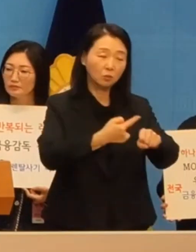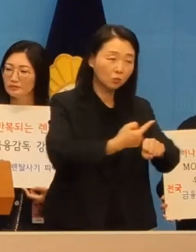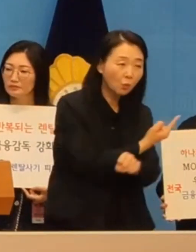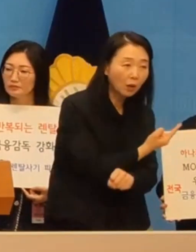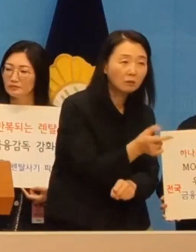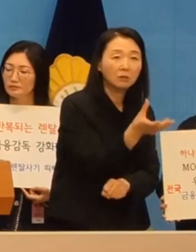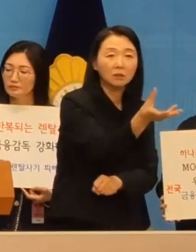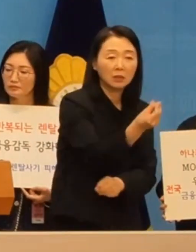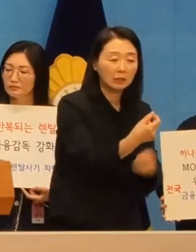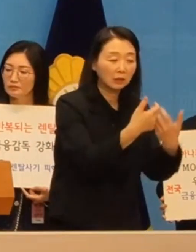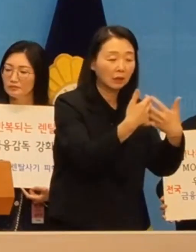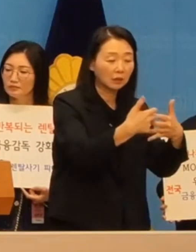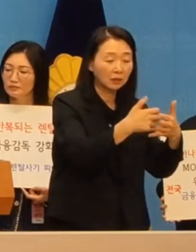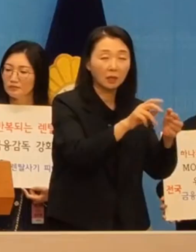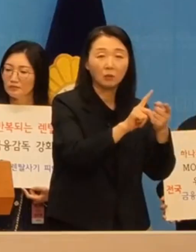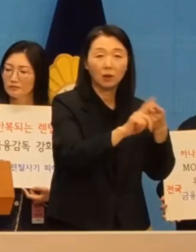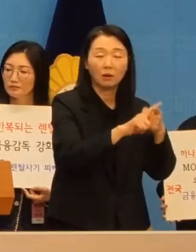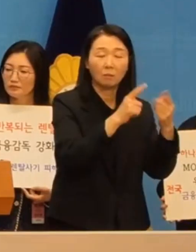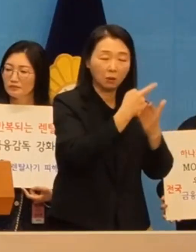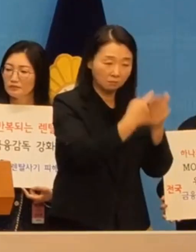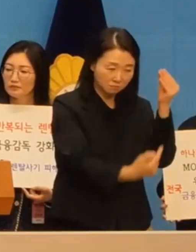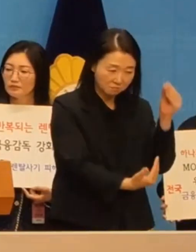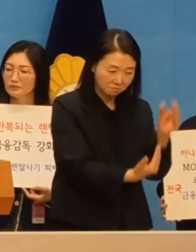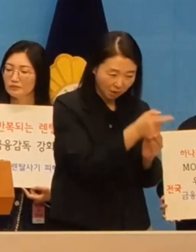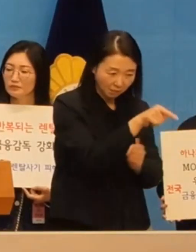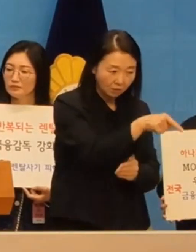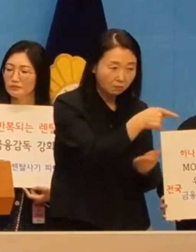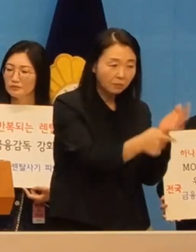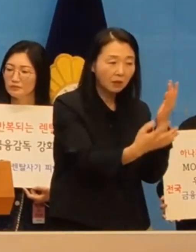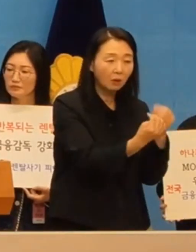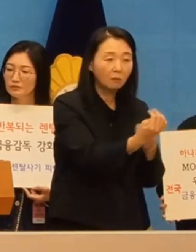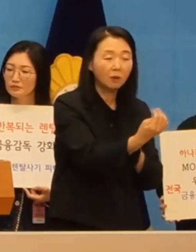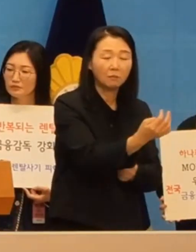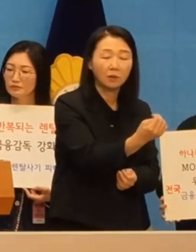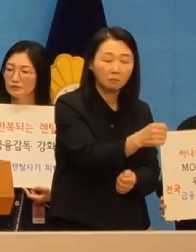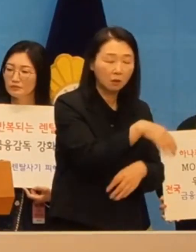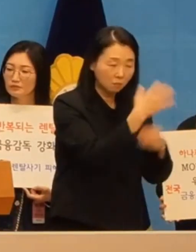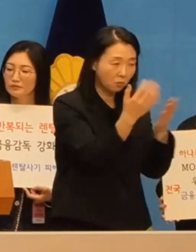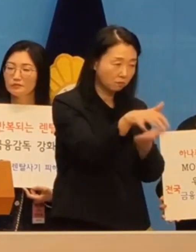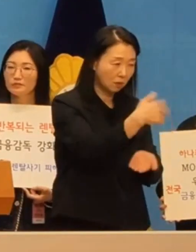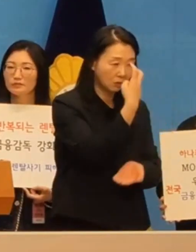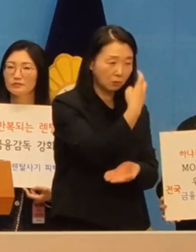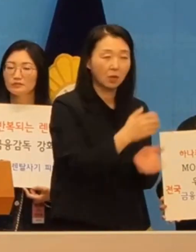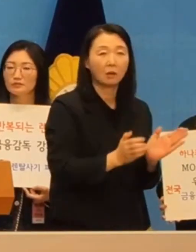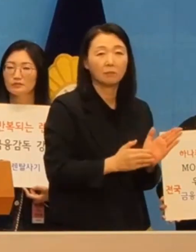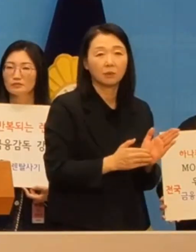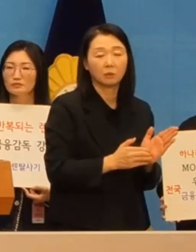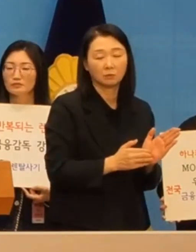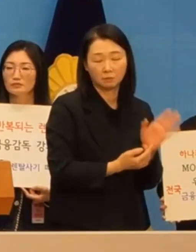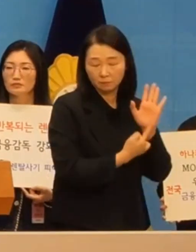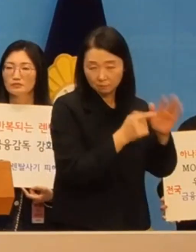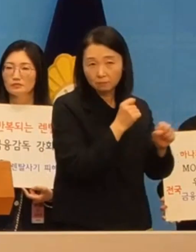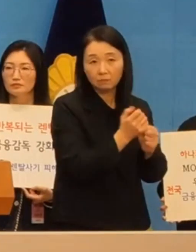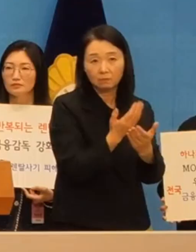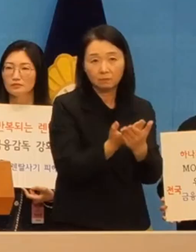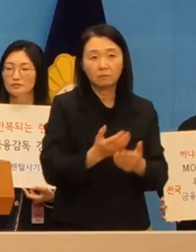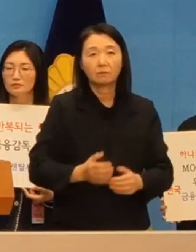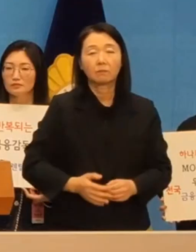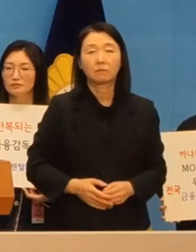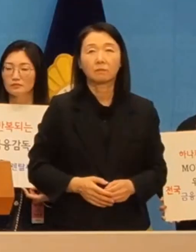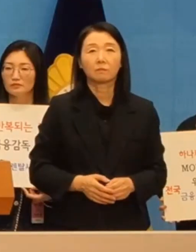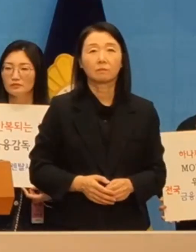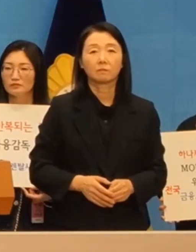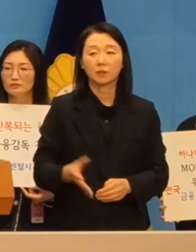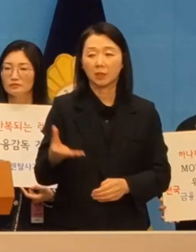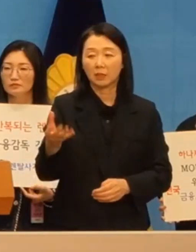상품으로 인해 발생된 피해 규모를 전수조사하고 실태를 공개하라. 둘째,